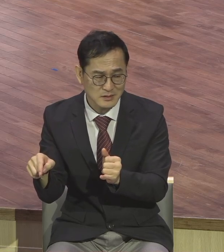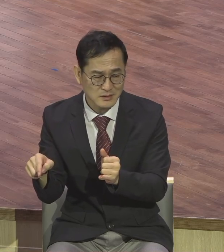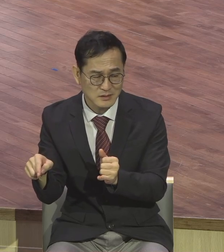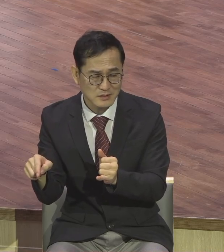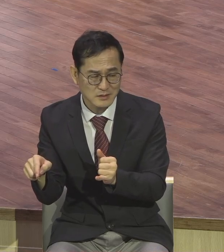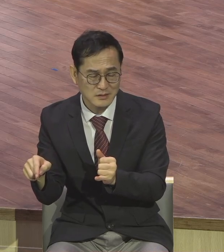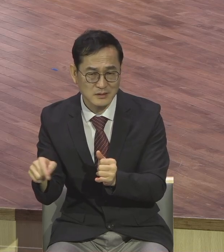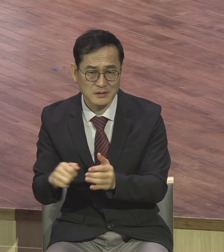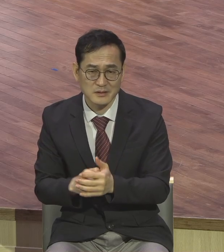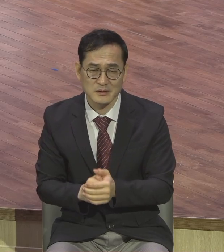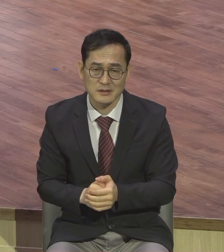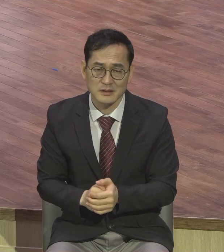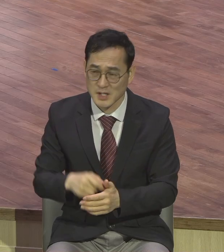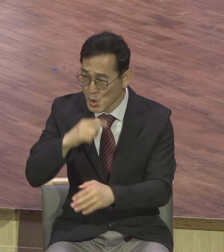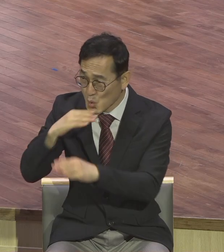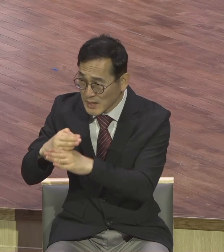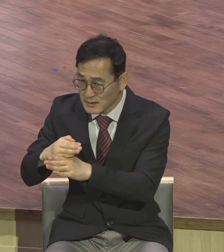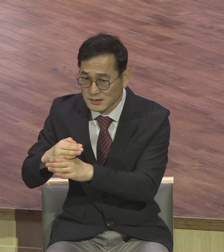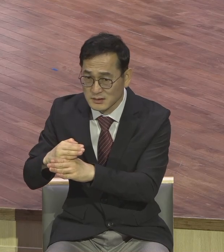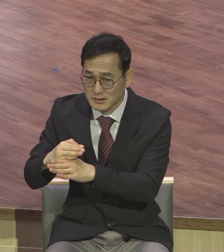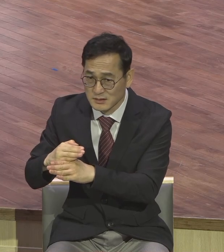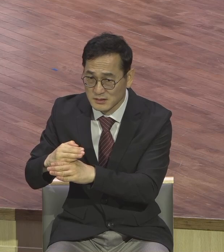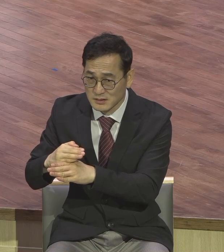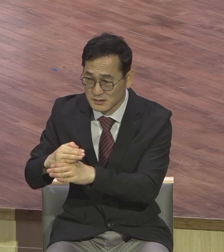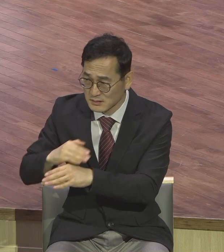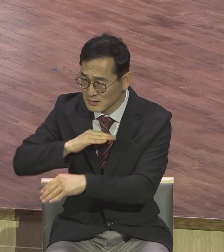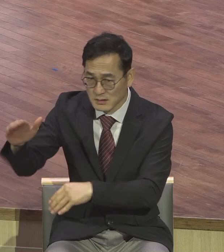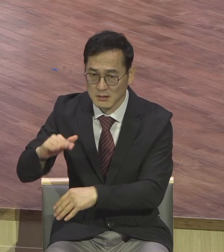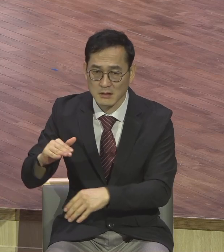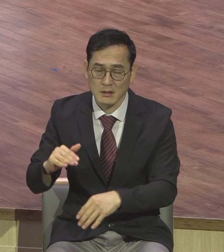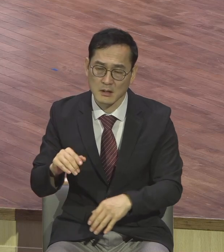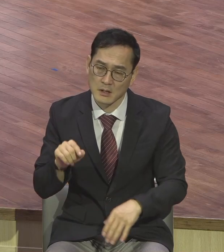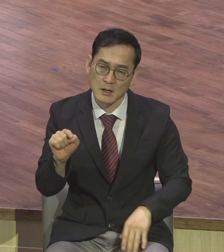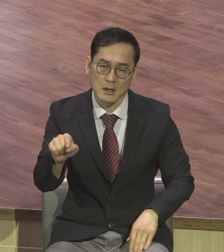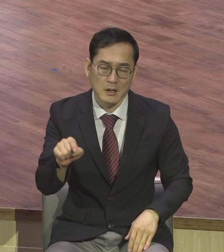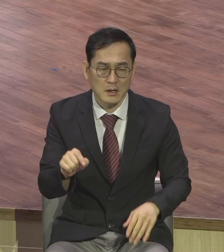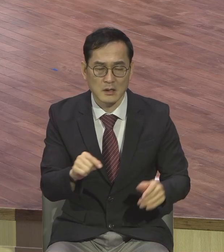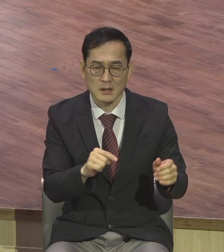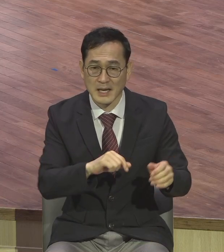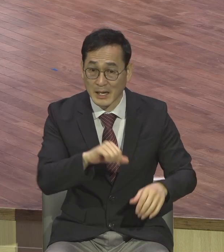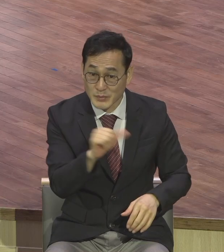일제놈들도 마찬가지지만은 예수 믿는 사람들 첫째로